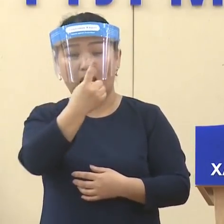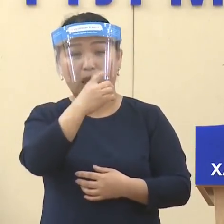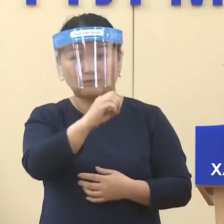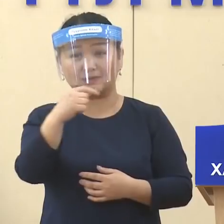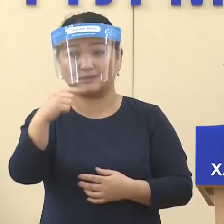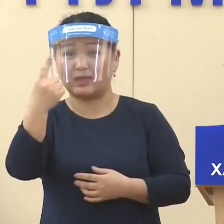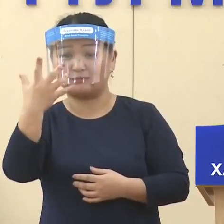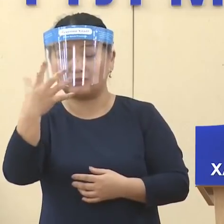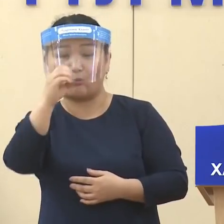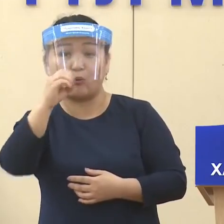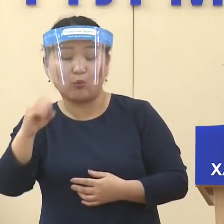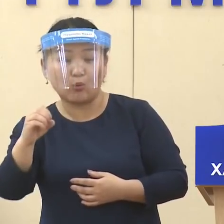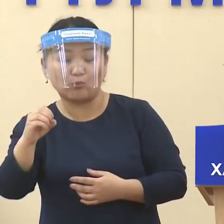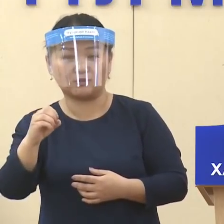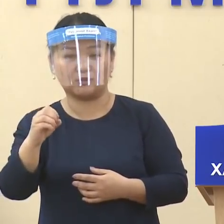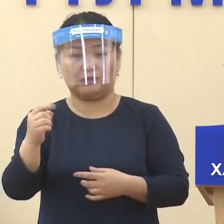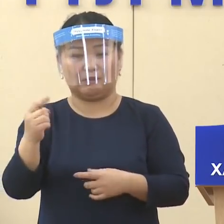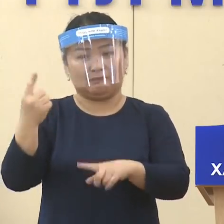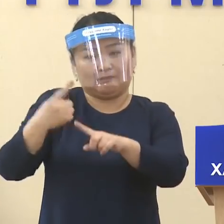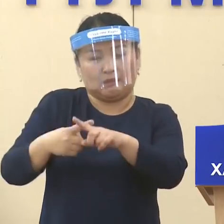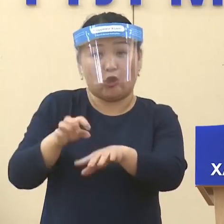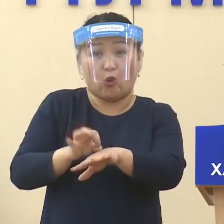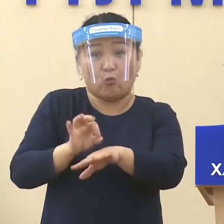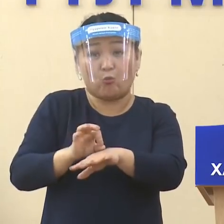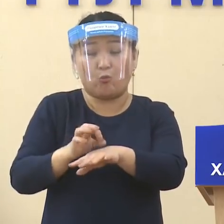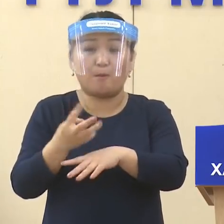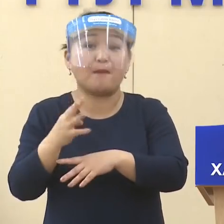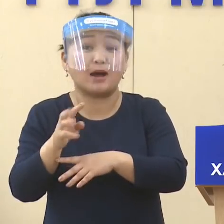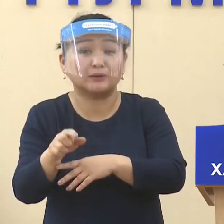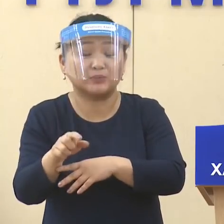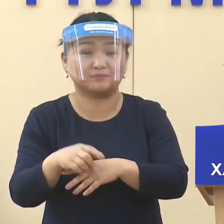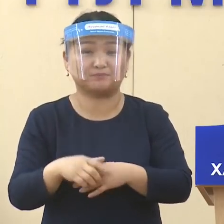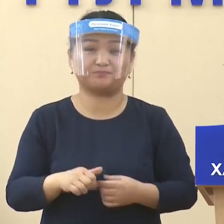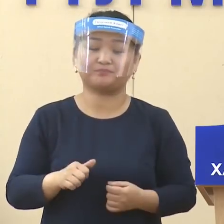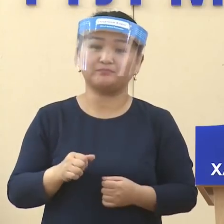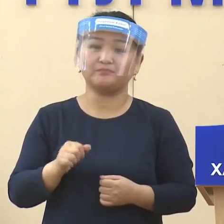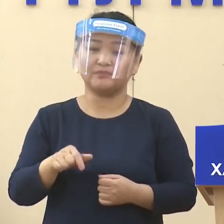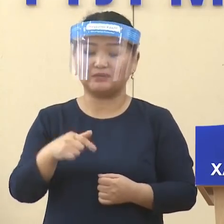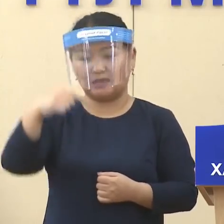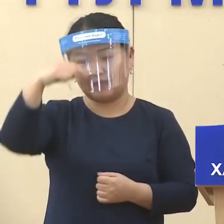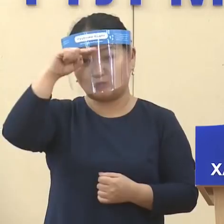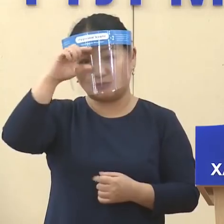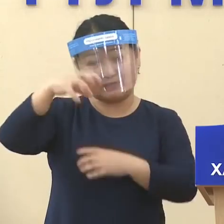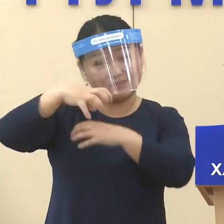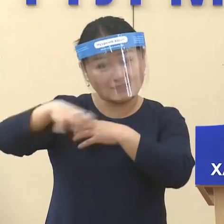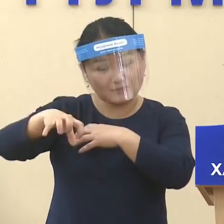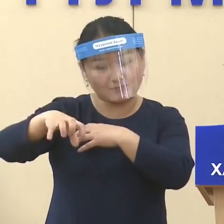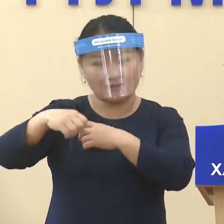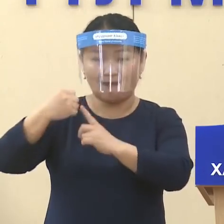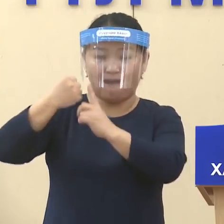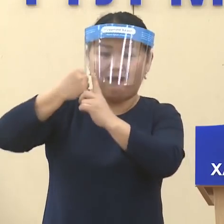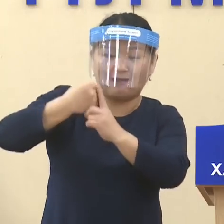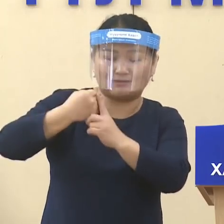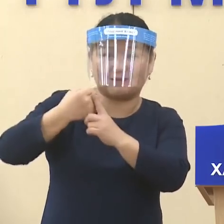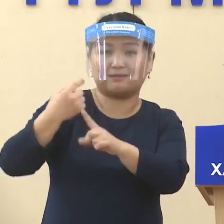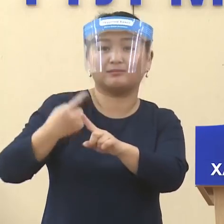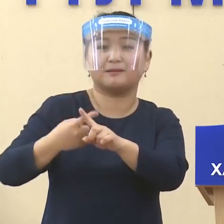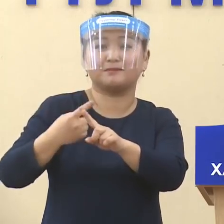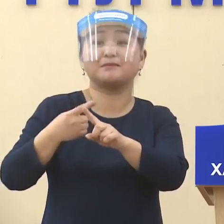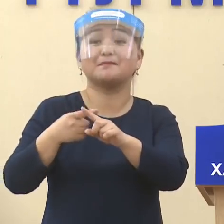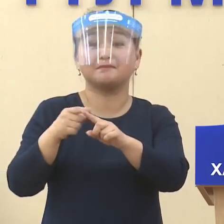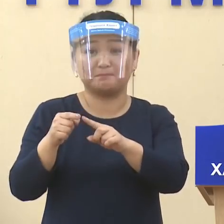илрэх ийм одоо хандлагатай байна. Тэгэхээр цаашдаа эрүүл мэндийн одоо салбарын хувьд бол бас ачаал нэгэ нэмэгдэж байна.